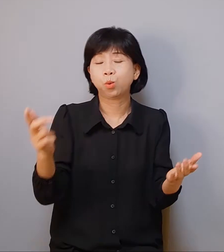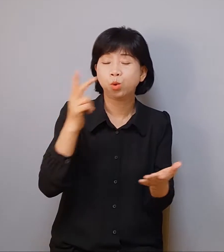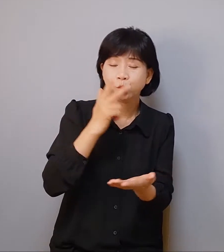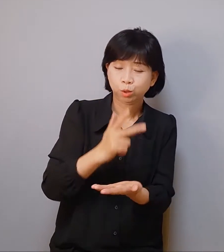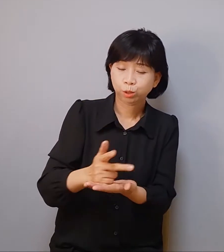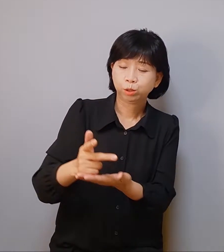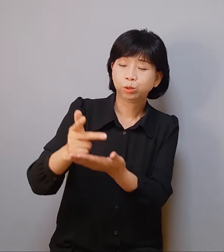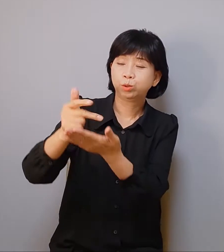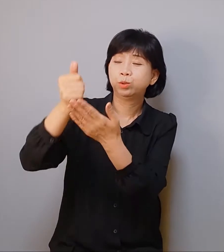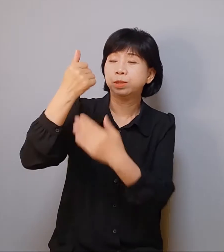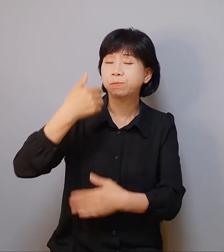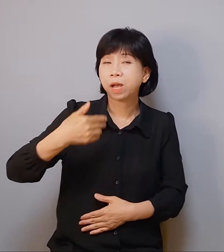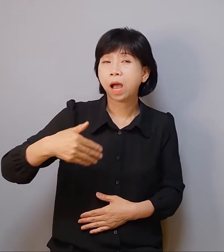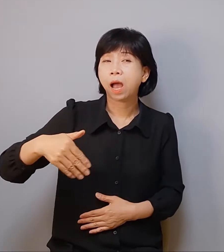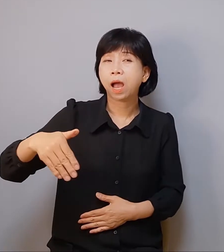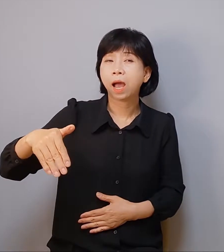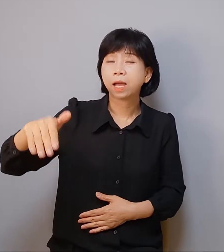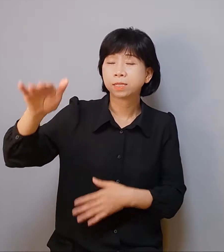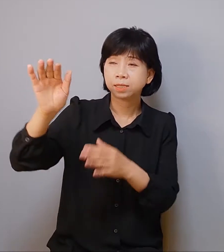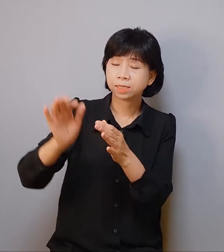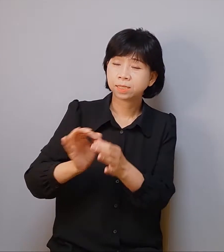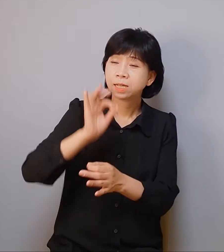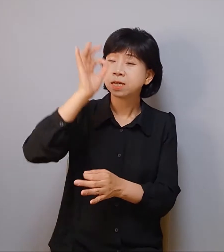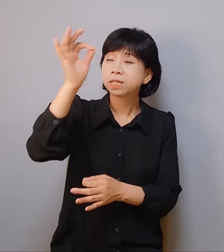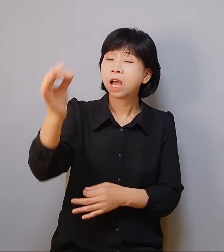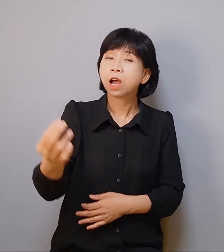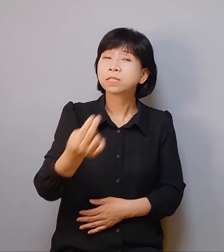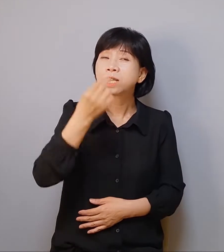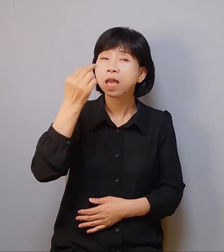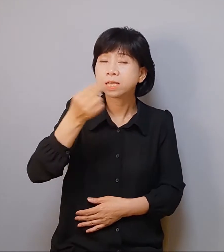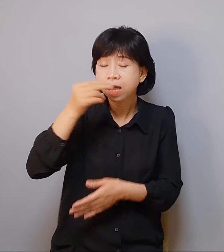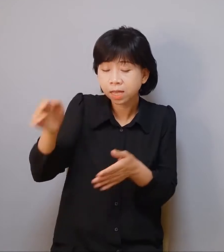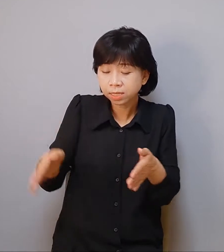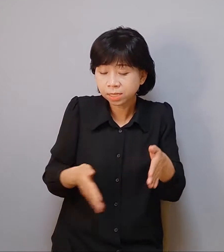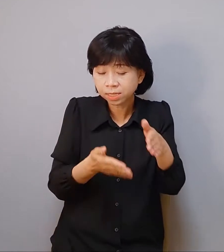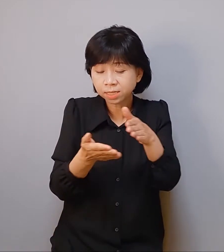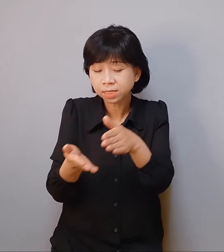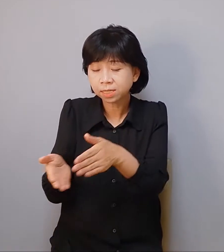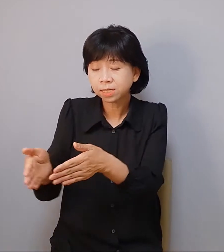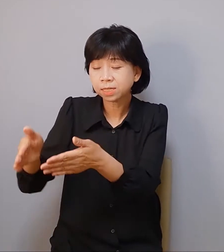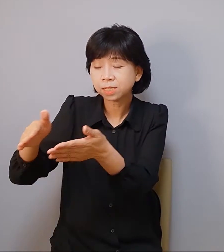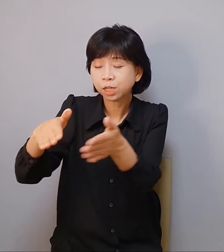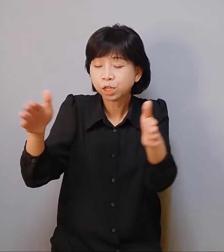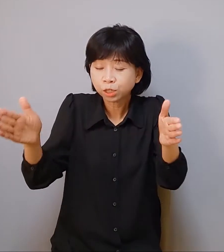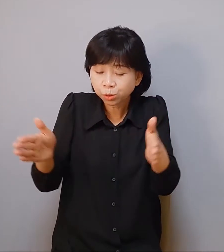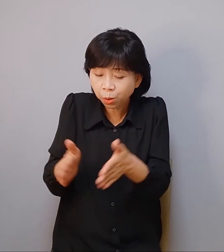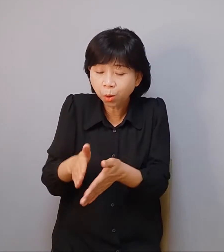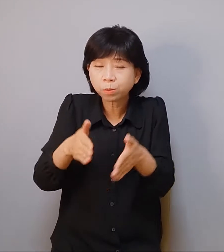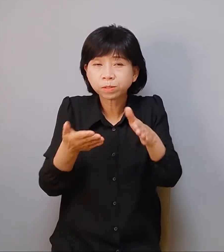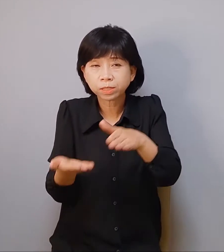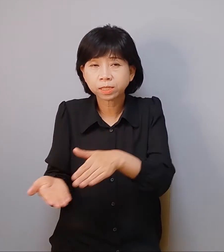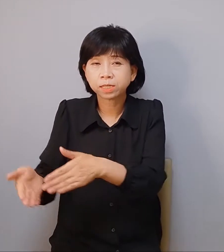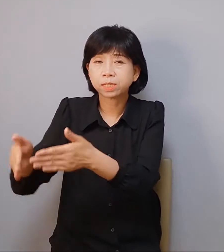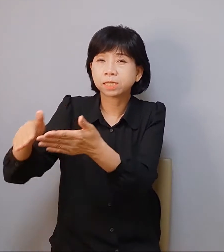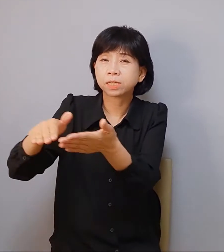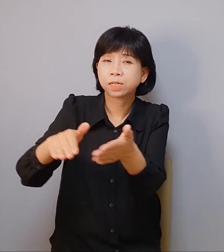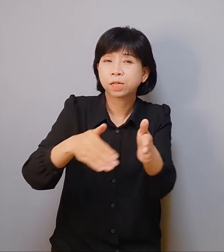아니하고 주님 가신 영생의 길